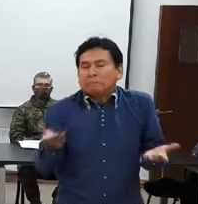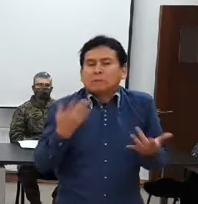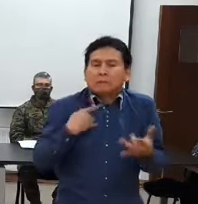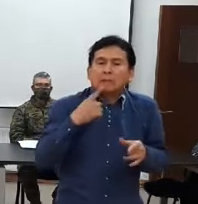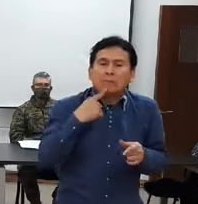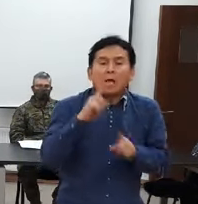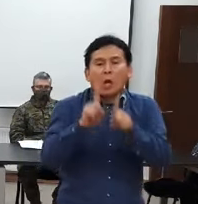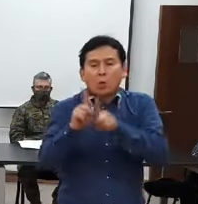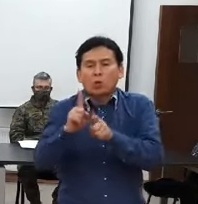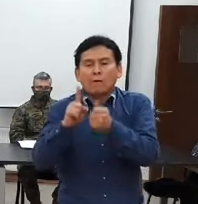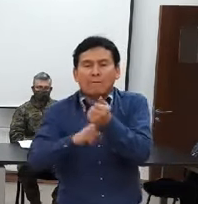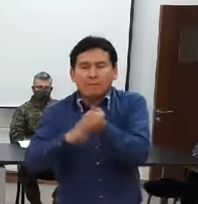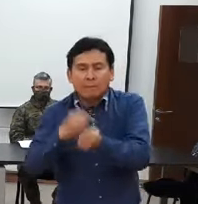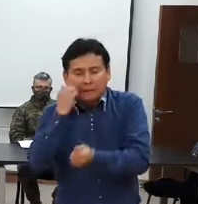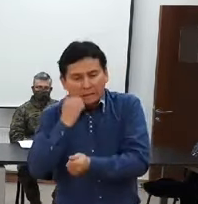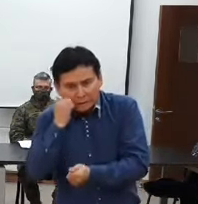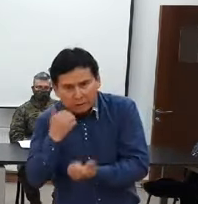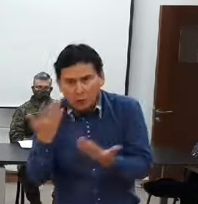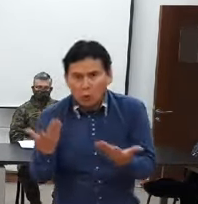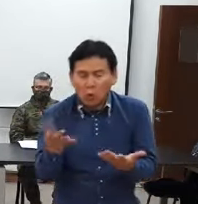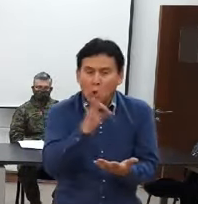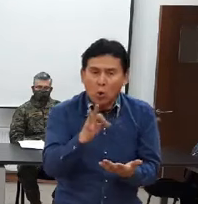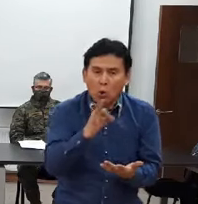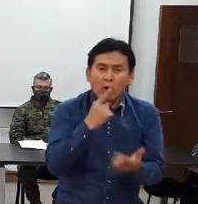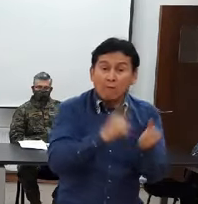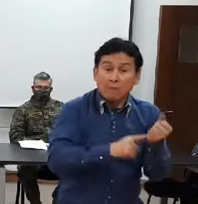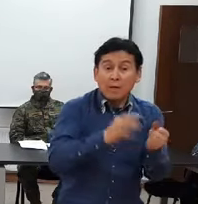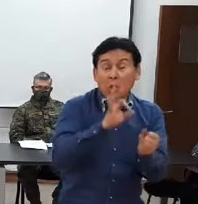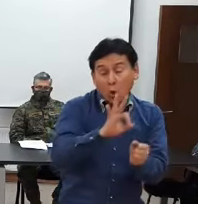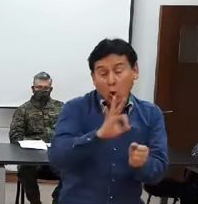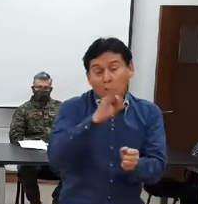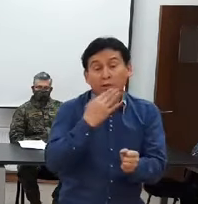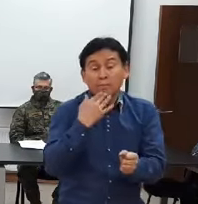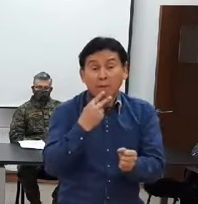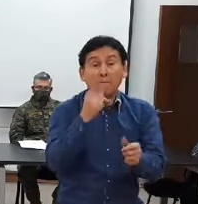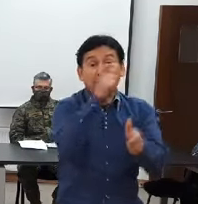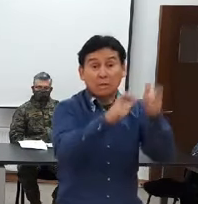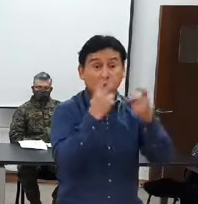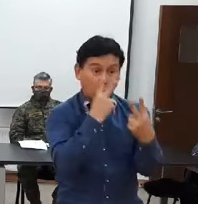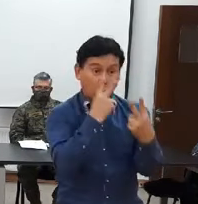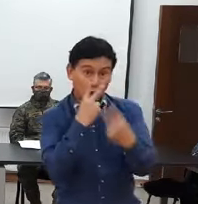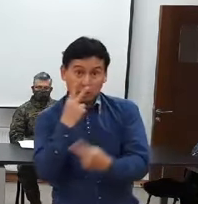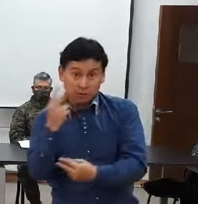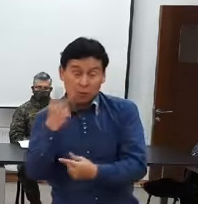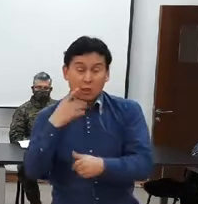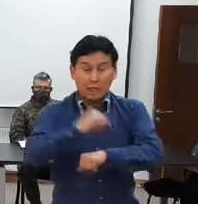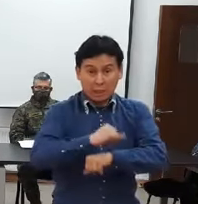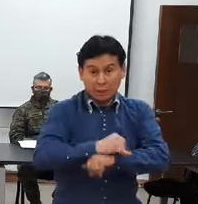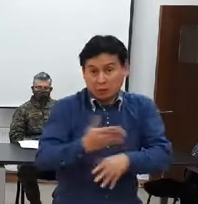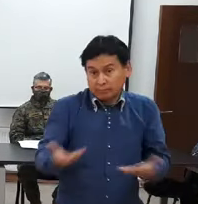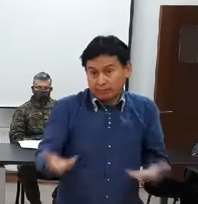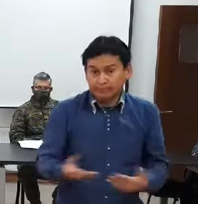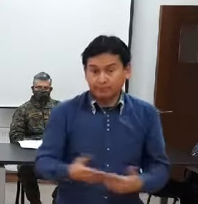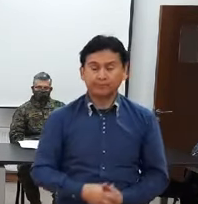seres queridos y también no tan solo familiares, sino que seres conocidos o queridos en nuestra región.